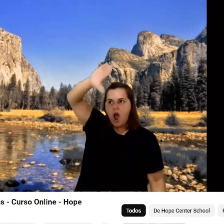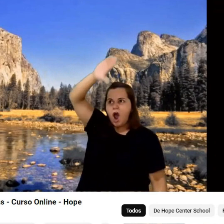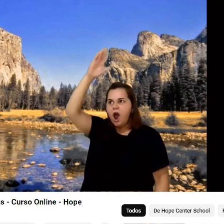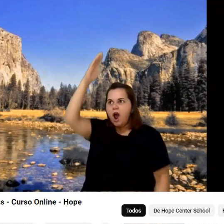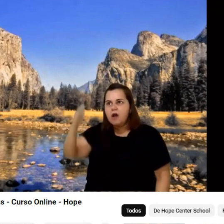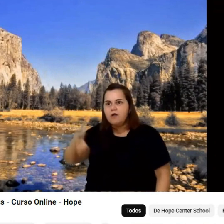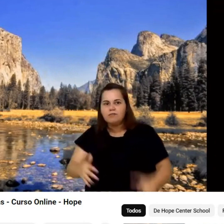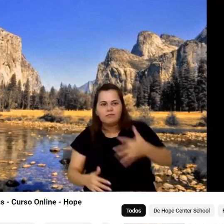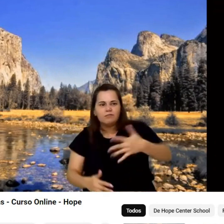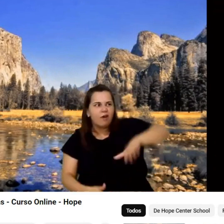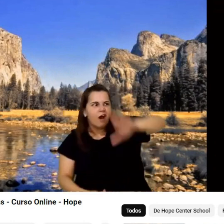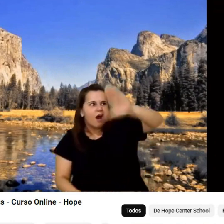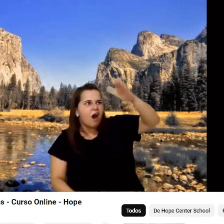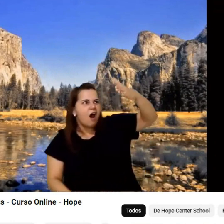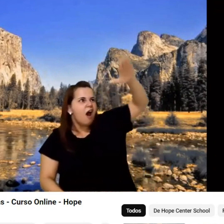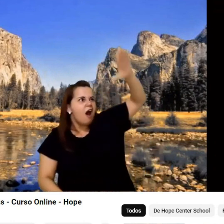ele cria as